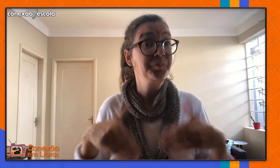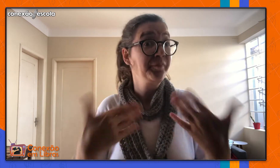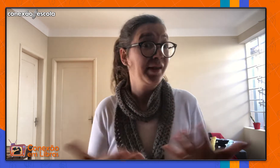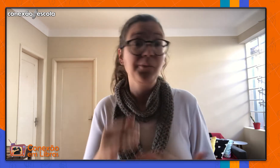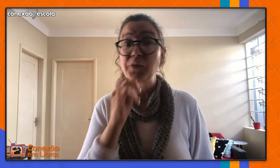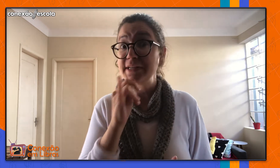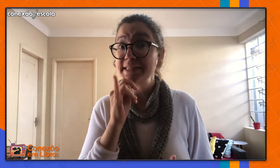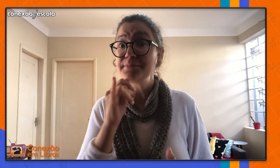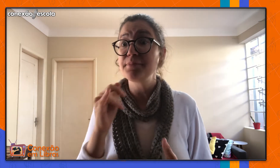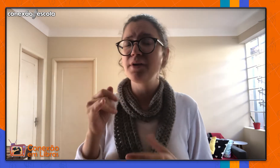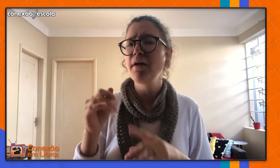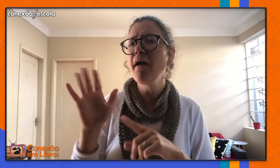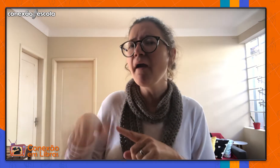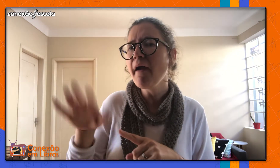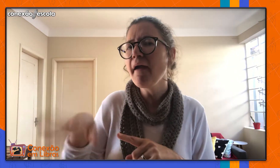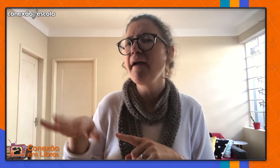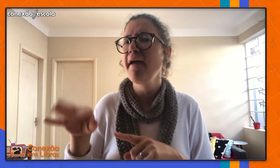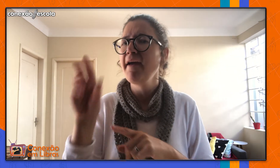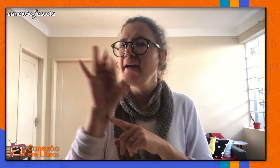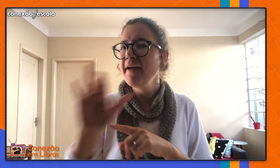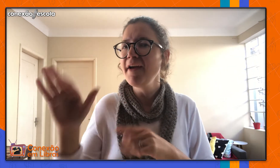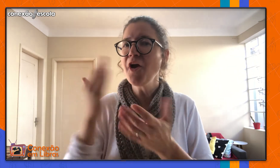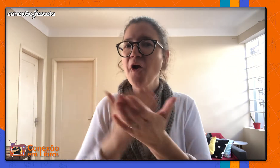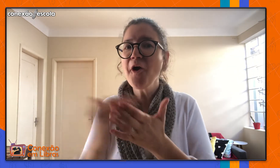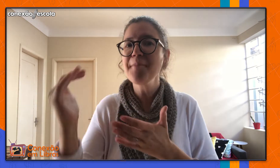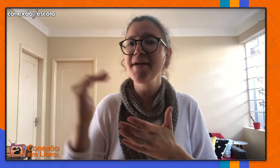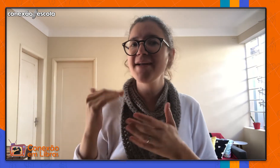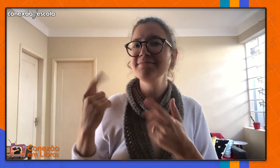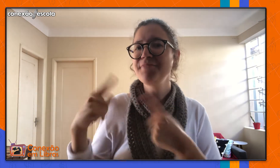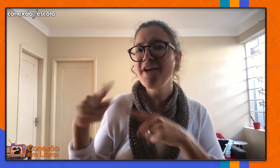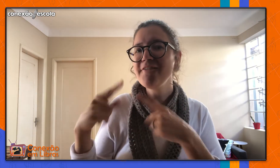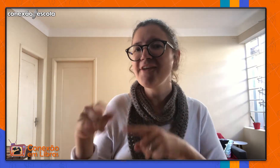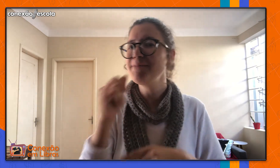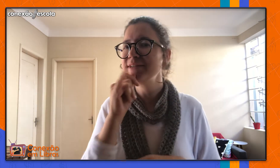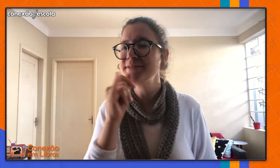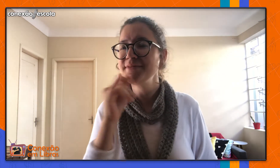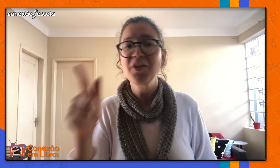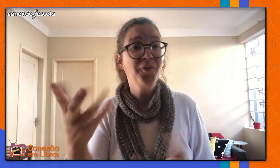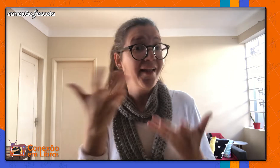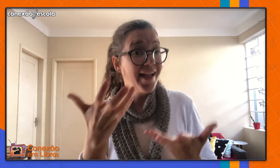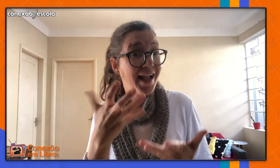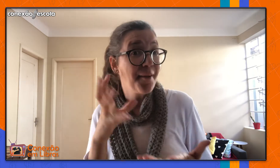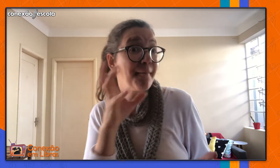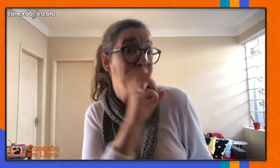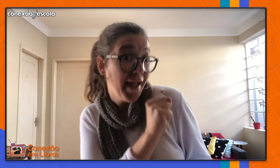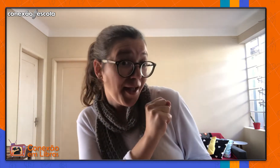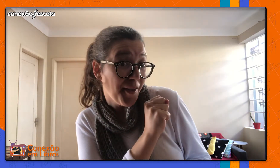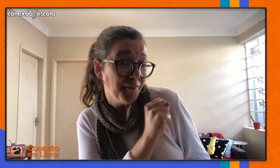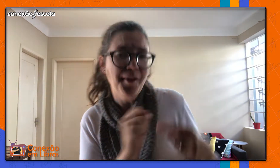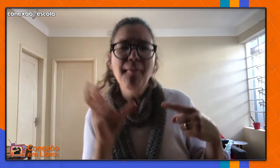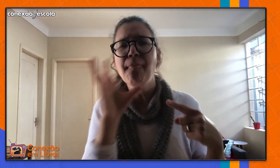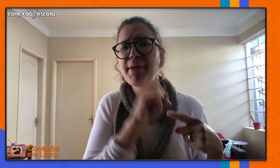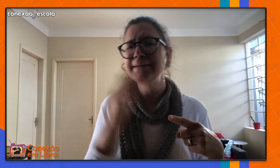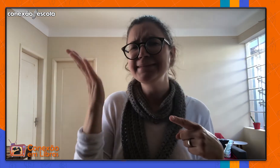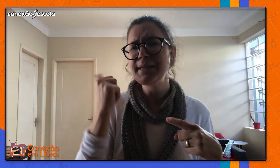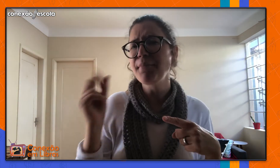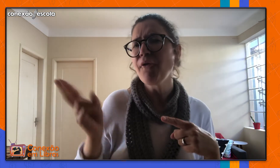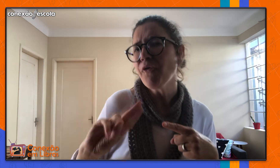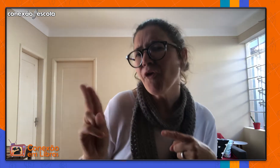naturalmente. Por exemplo, eu começo a chamar elas, a provocar elas também, para ver quem sabe mais rápido